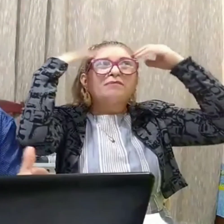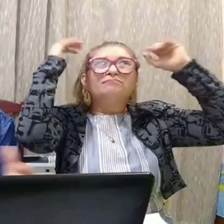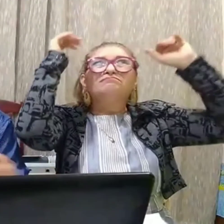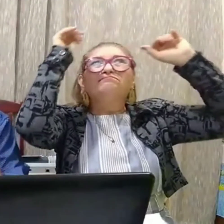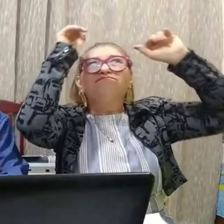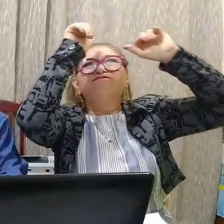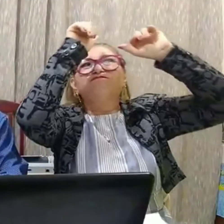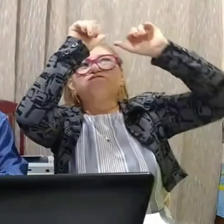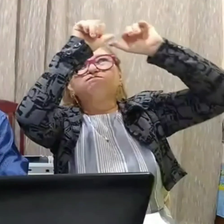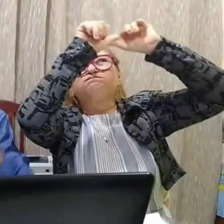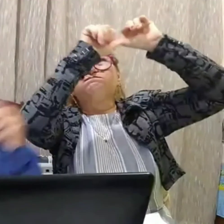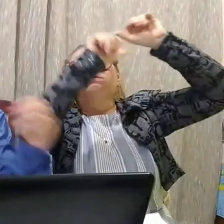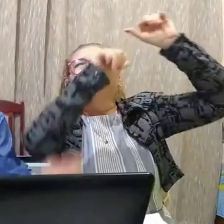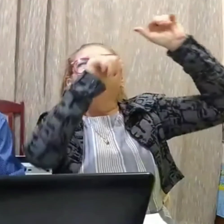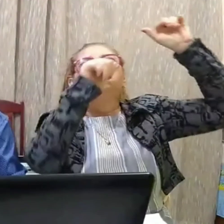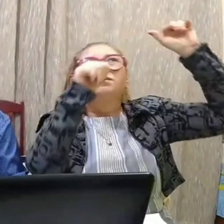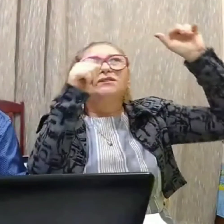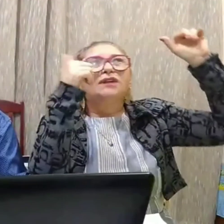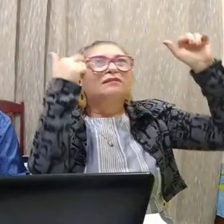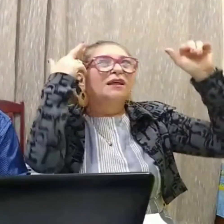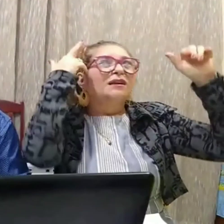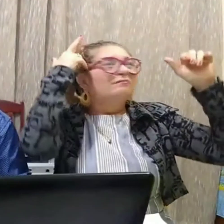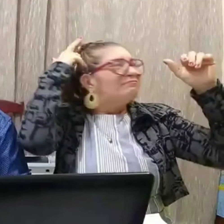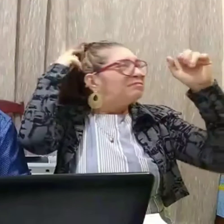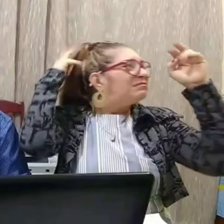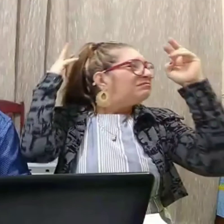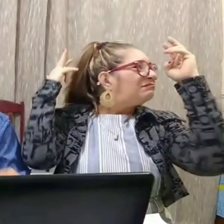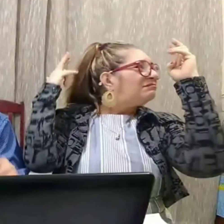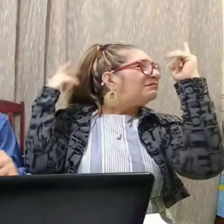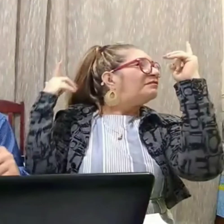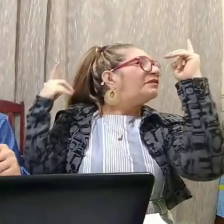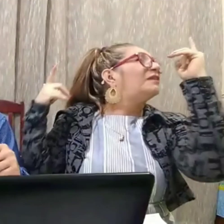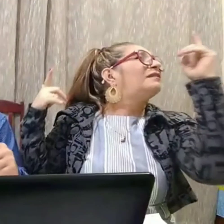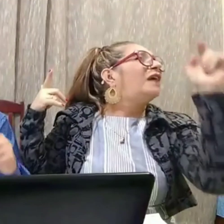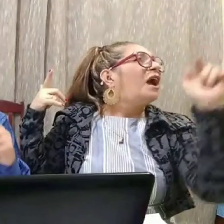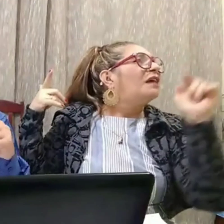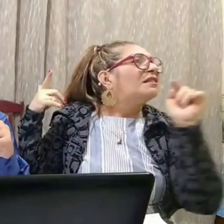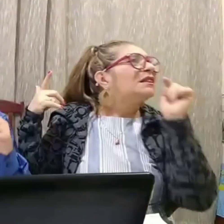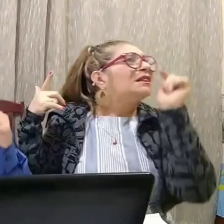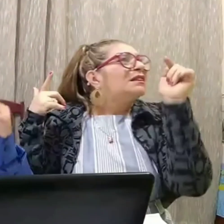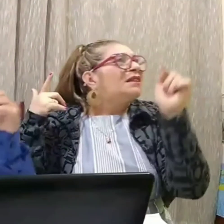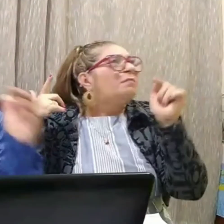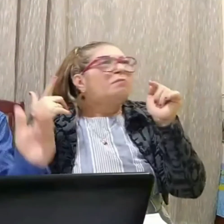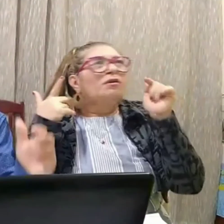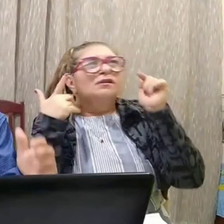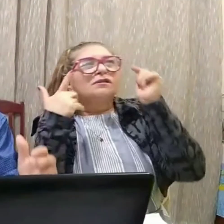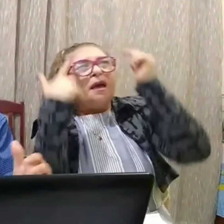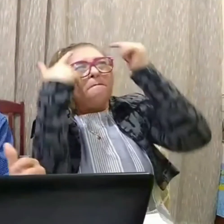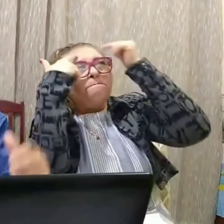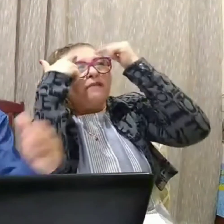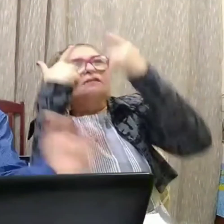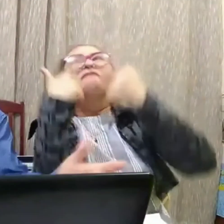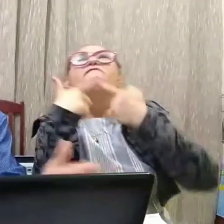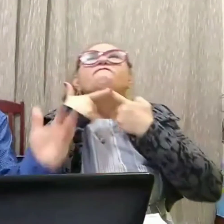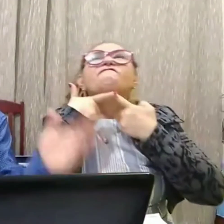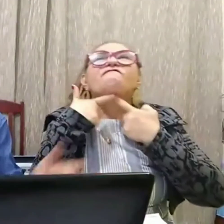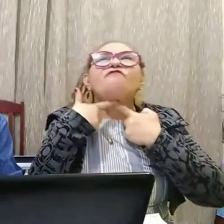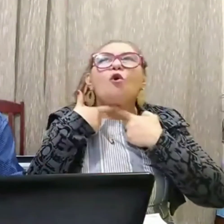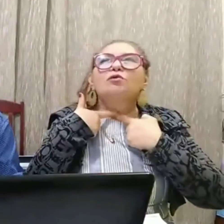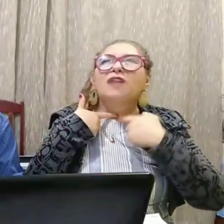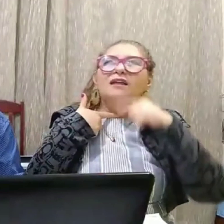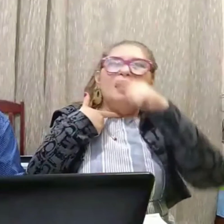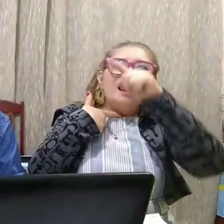mudando, ele foi tendo outros pensamentos, ele foi crescendo a sua mente em relação às coisas do mundo, às coisas